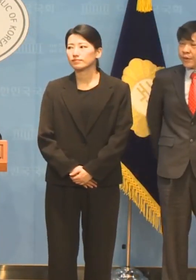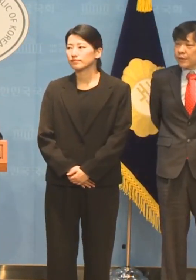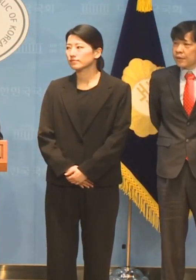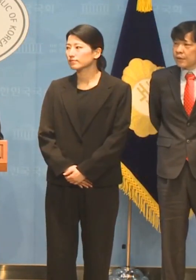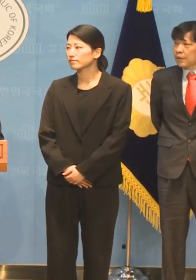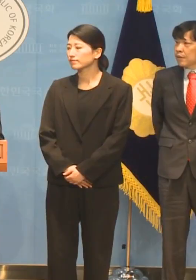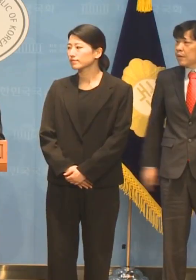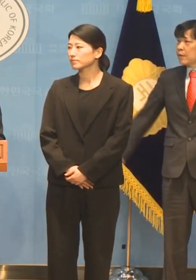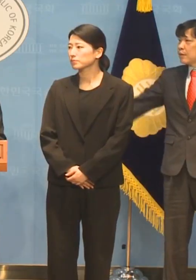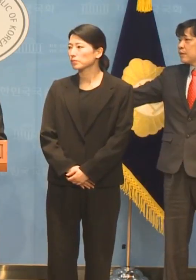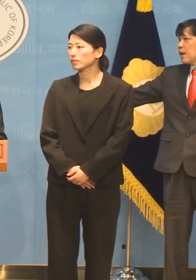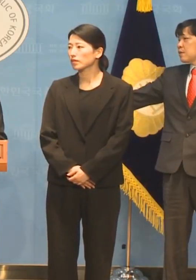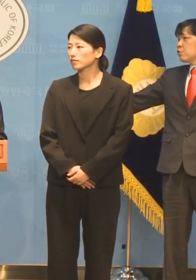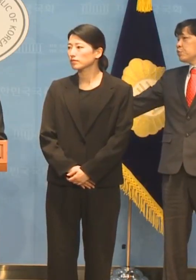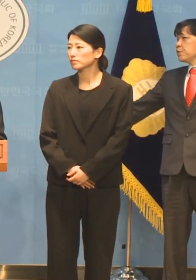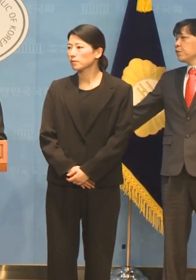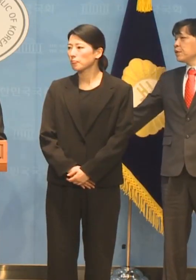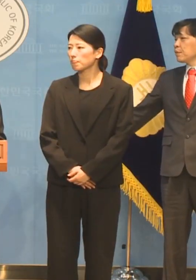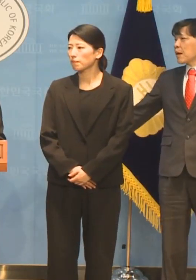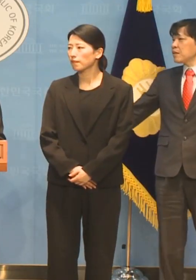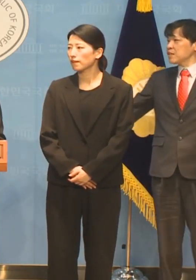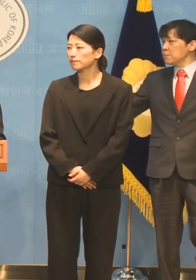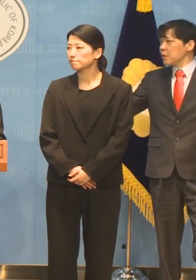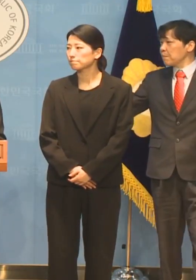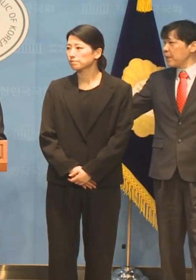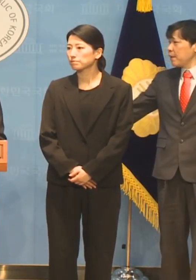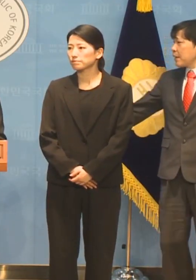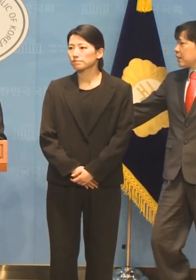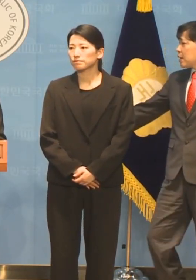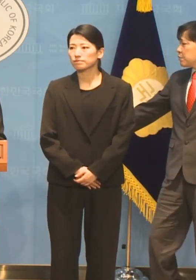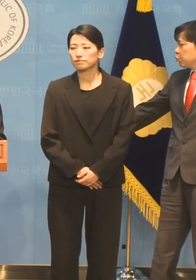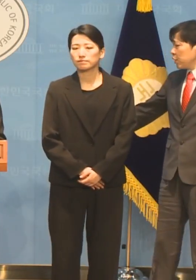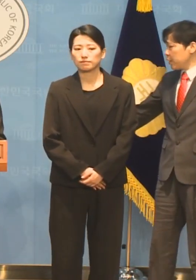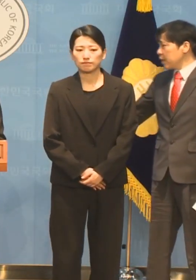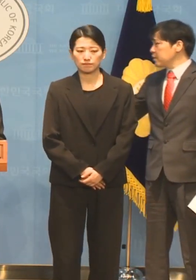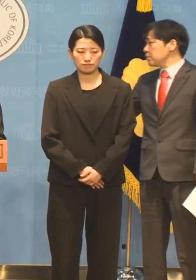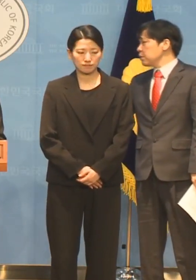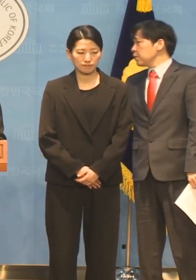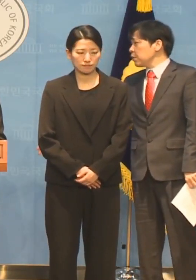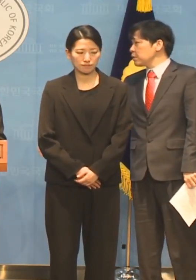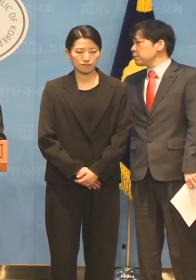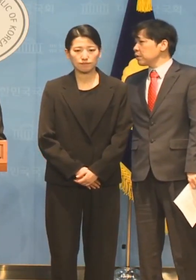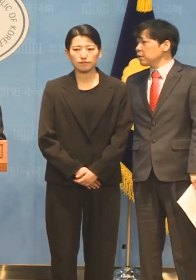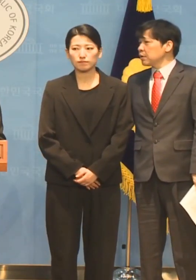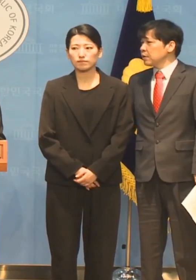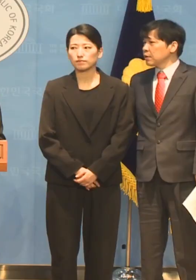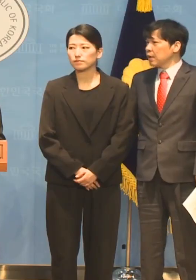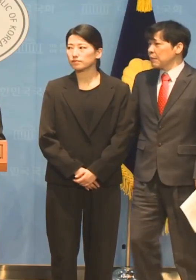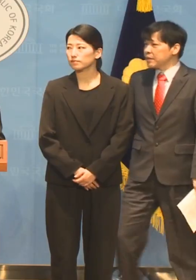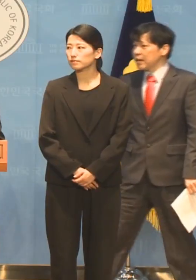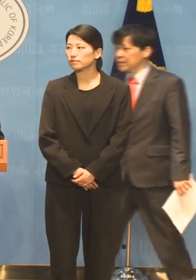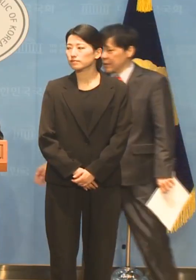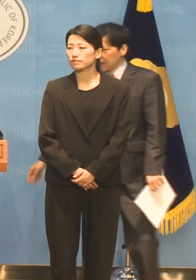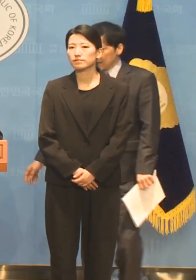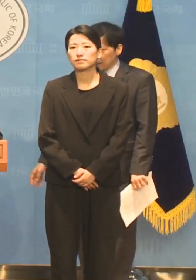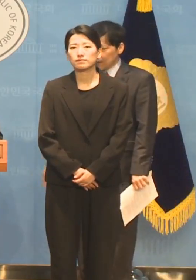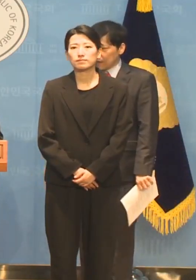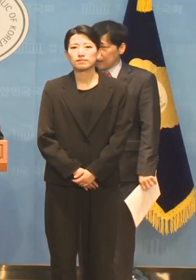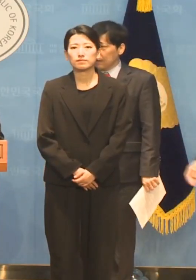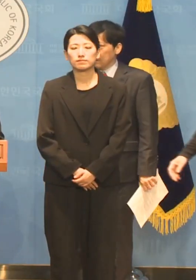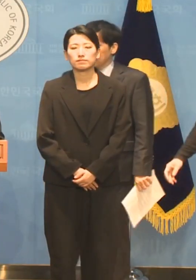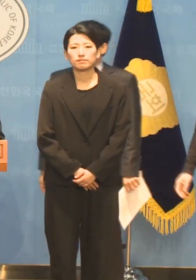오셔서 다 오셔야. 네. 다 서주십시오. 발언하시는 분 앞에, 발언 안 하시는 분 뒤에 이렇게 앉으시고. 네, 밀착해서.